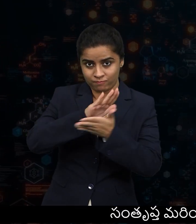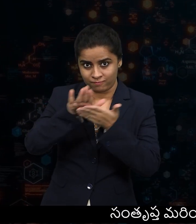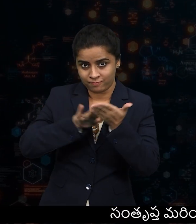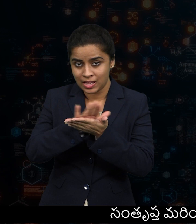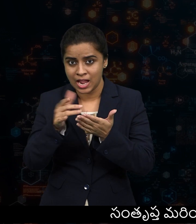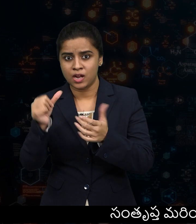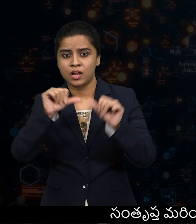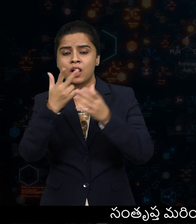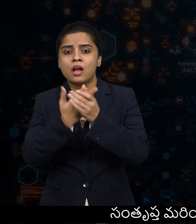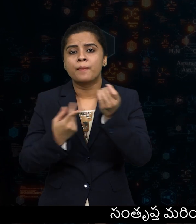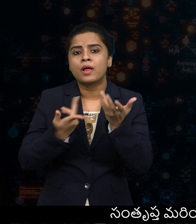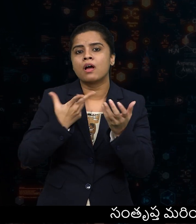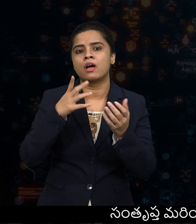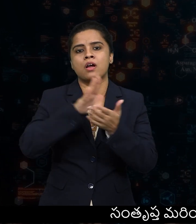అసంతృప్త హైడ్రోకార్బన్లు.